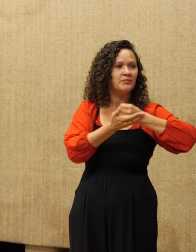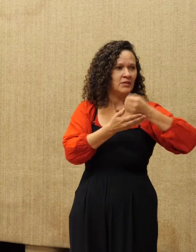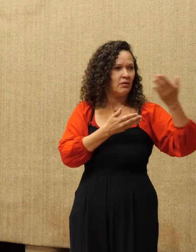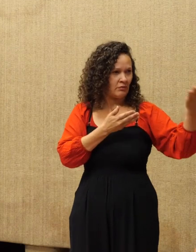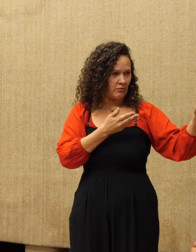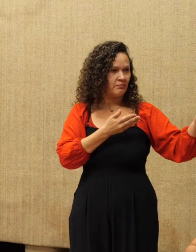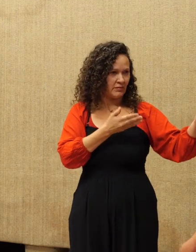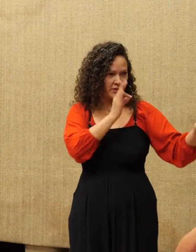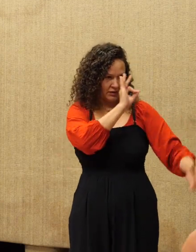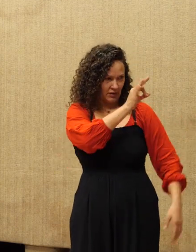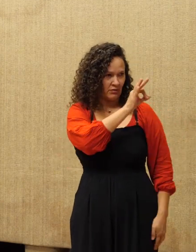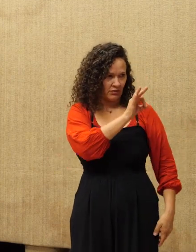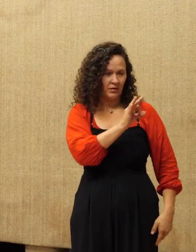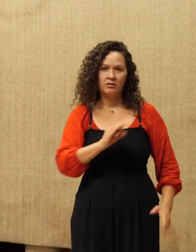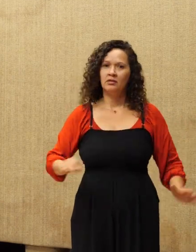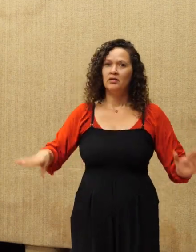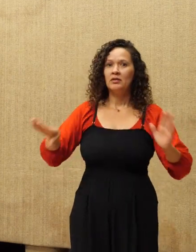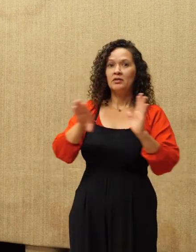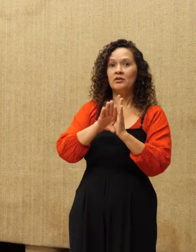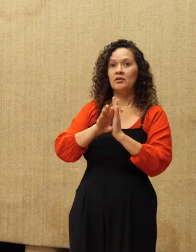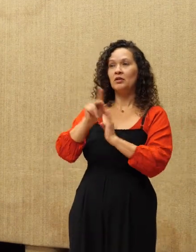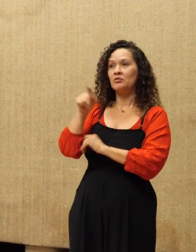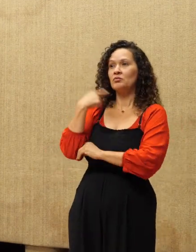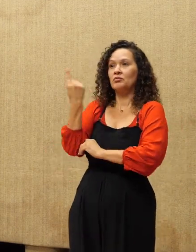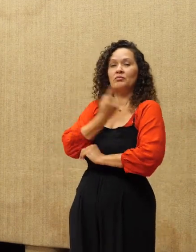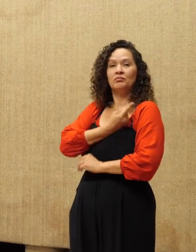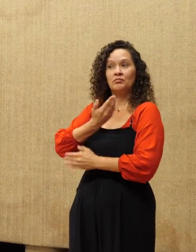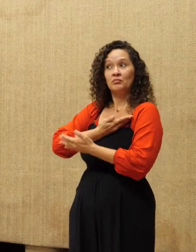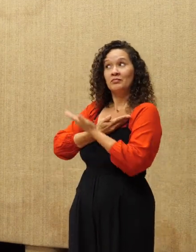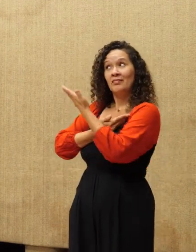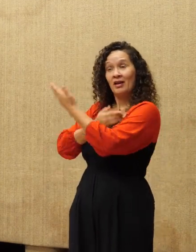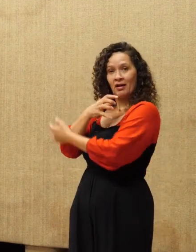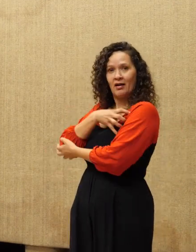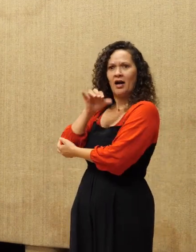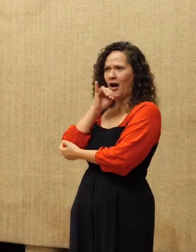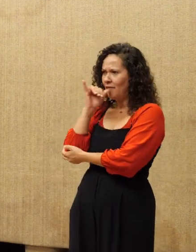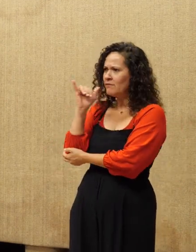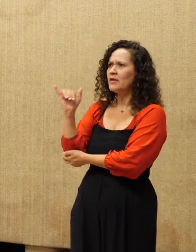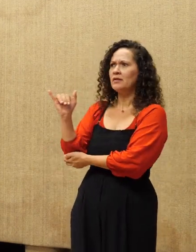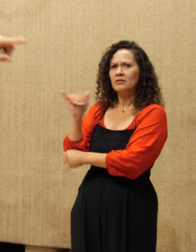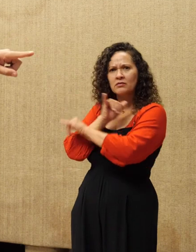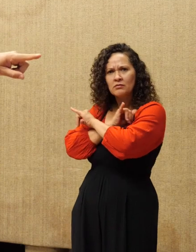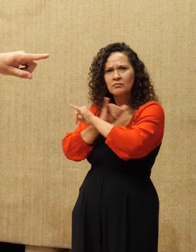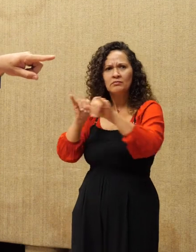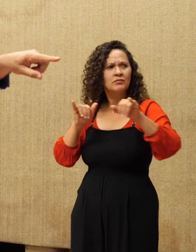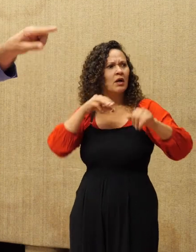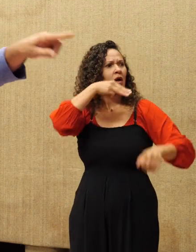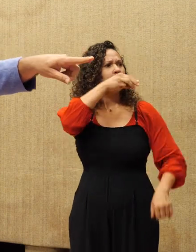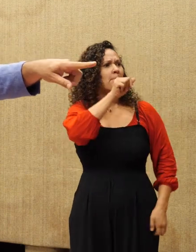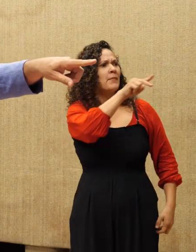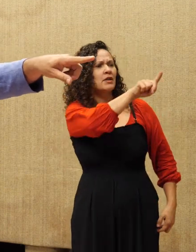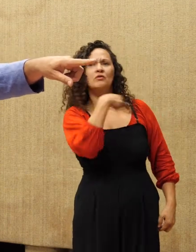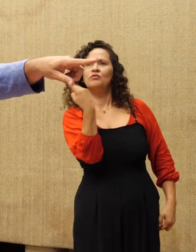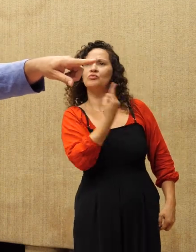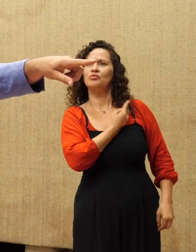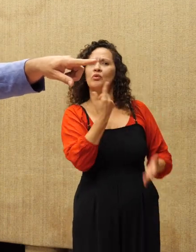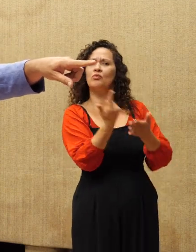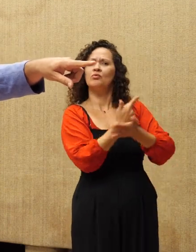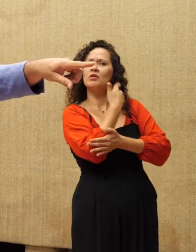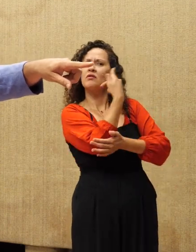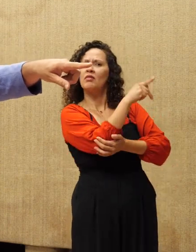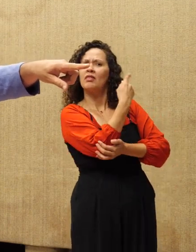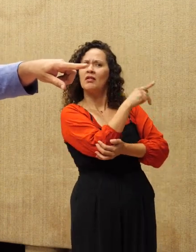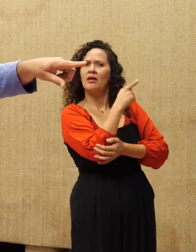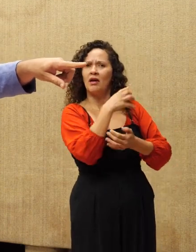Cantalice? Chegue para os nossos companheiros da Bahia e diga, Mariano esteve lá, nós lançamos um livro lá